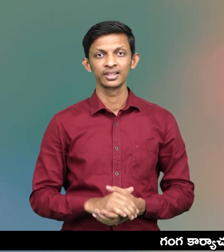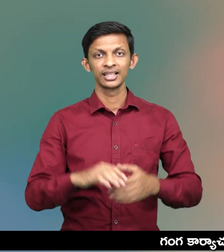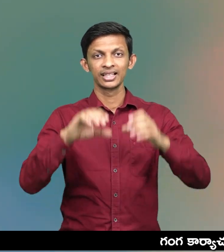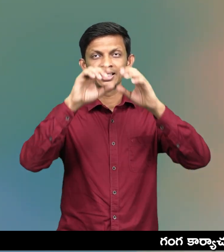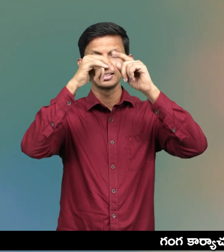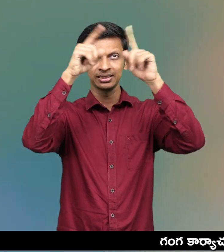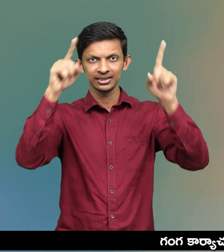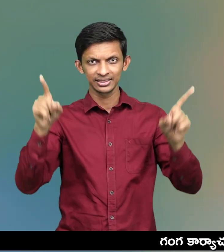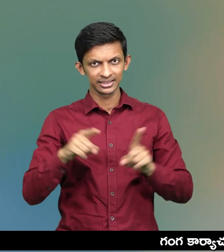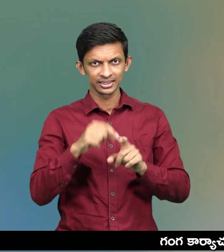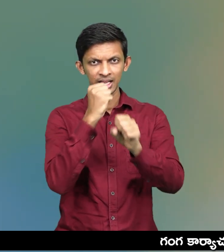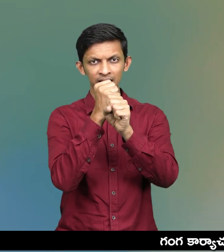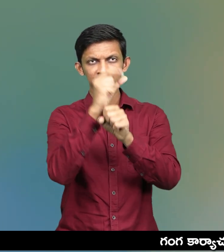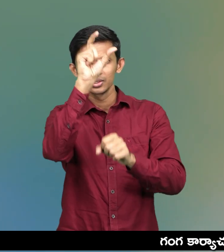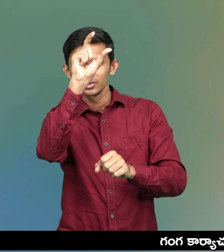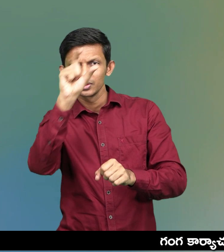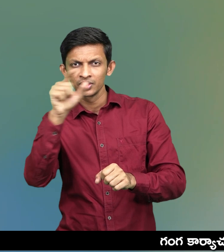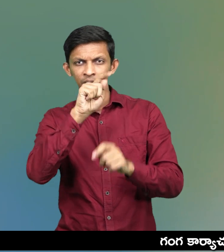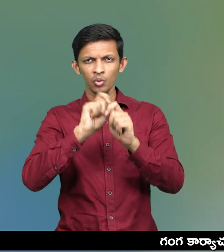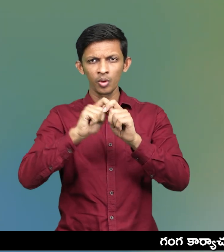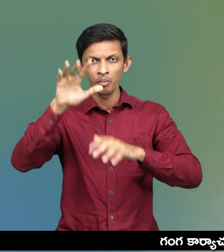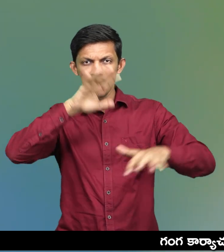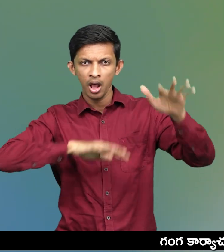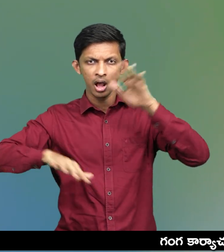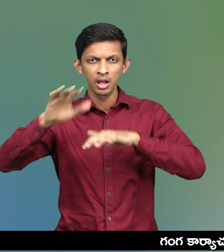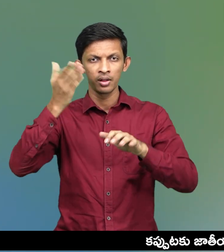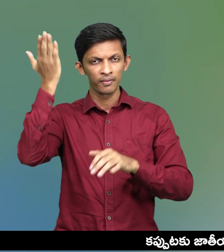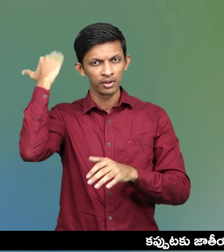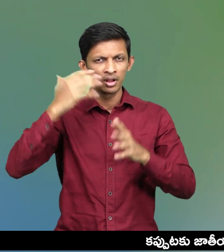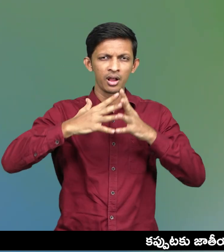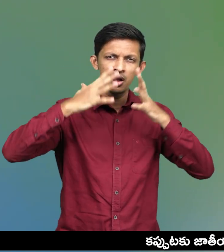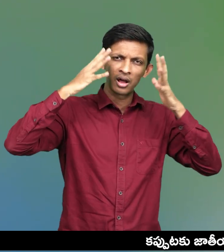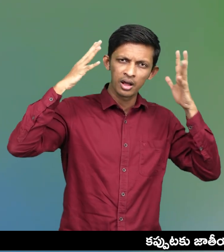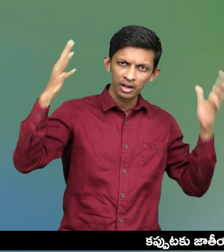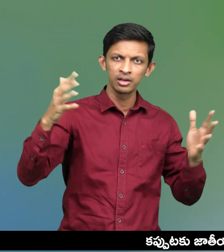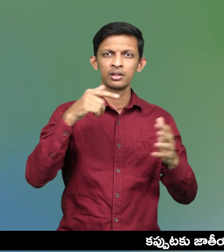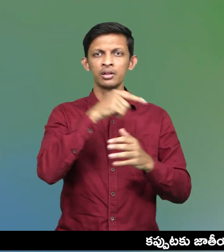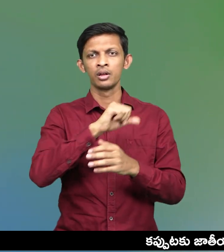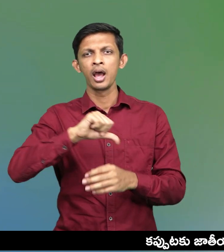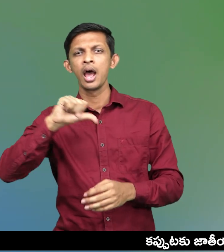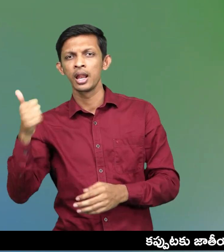గంగా కార్యాచరణ ప్రణాళికను విస్తరించారు. కప్పుటకు జాతీయ నది క్రింద ఉన్న ఇతర